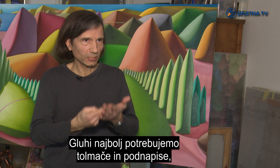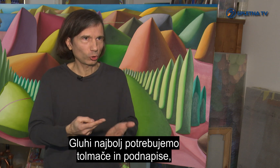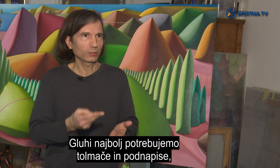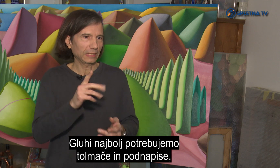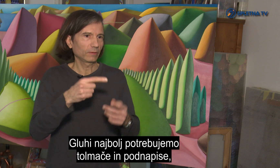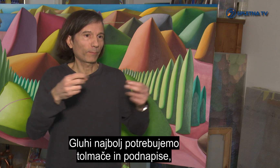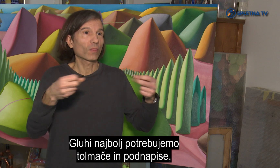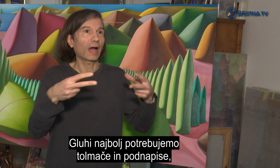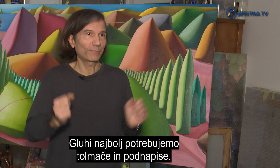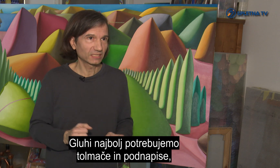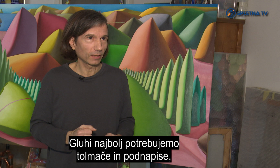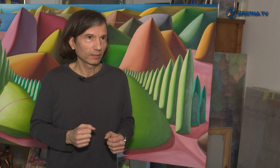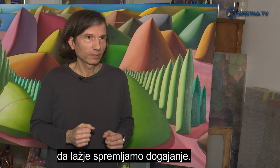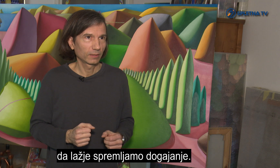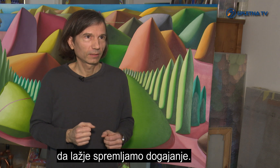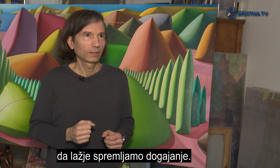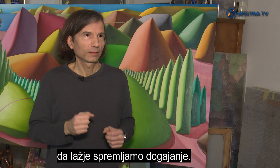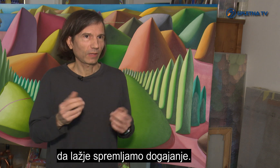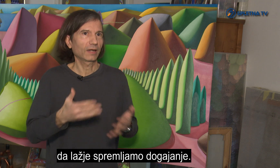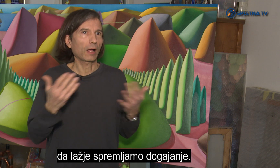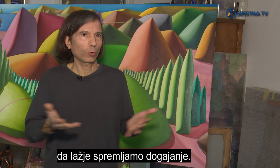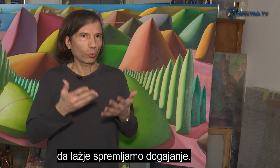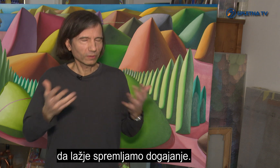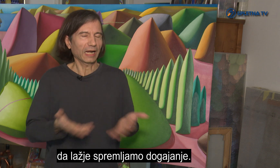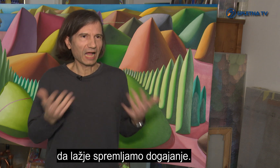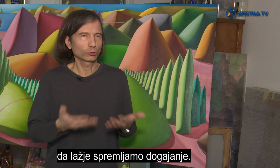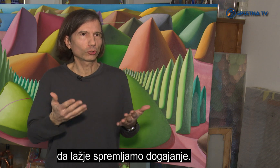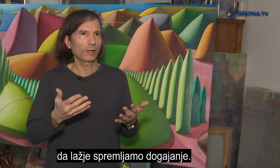tolmače in napise, da lažje